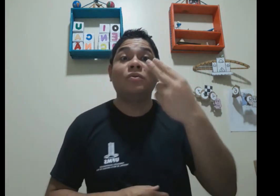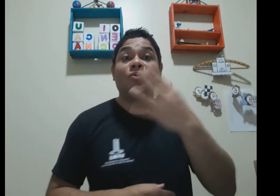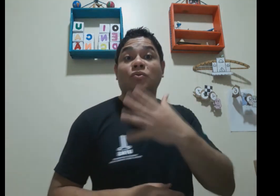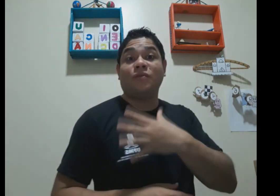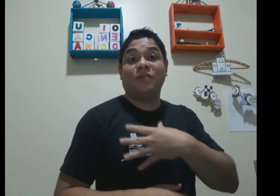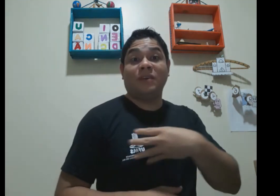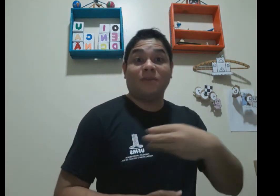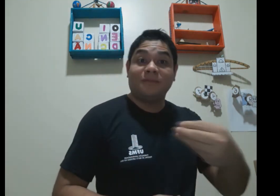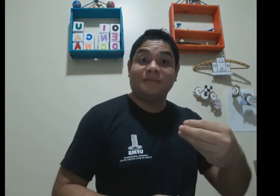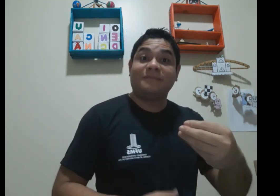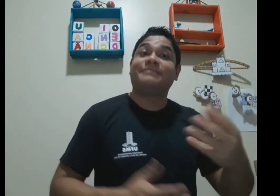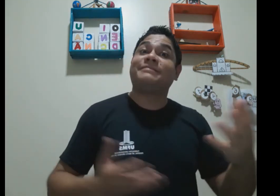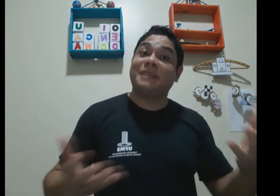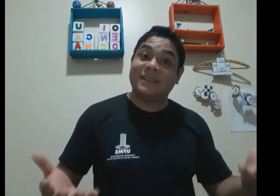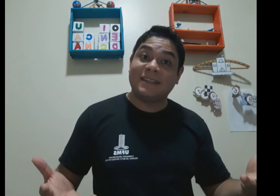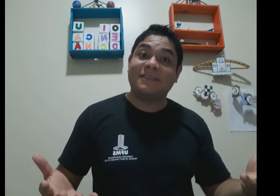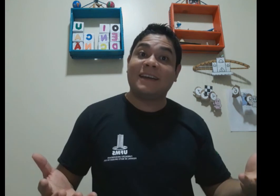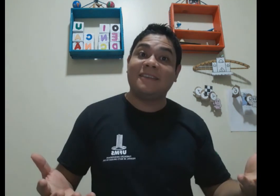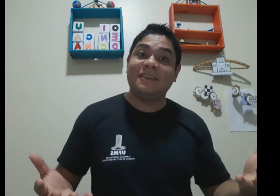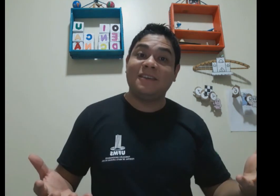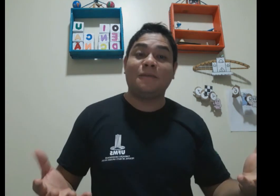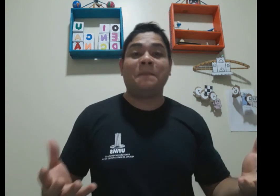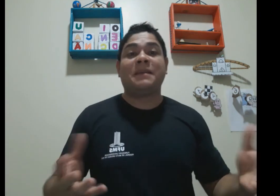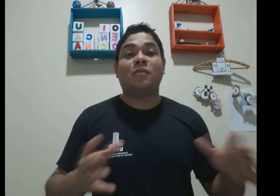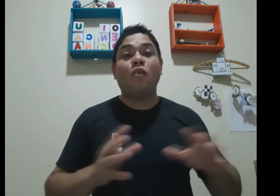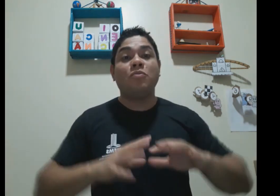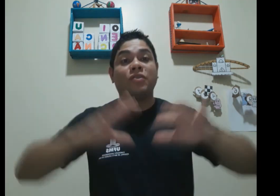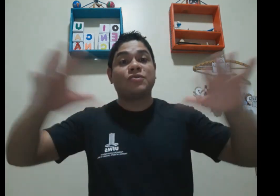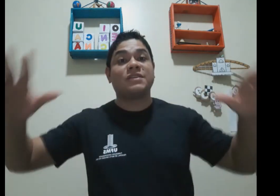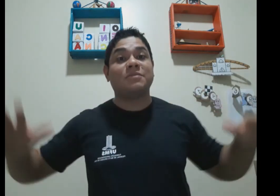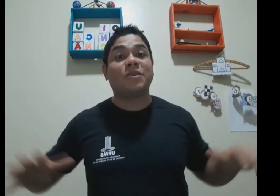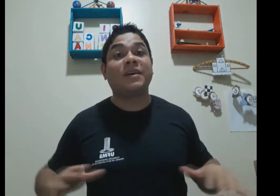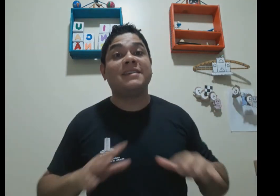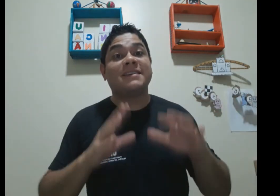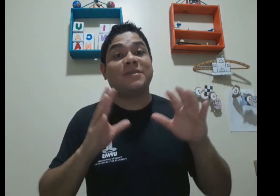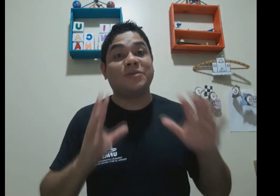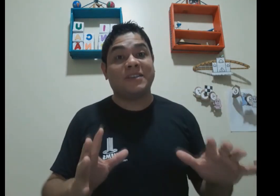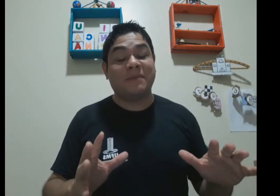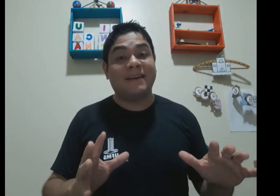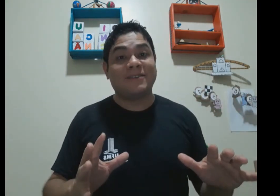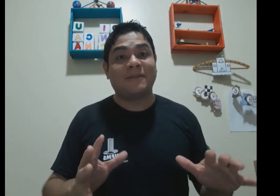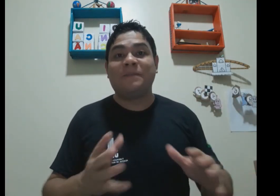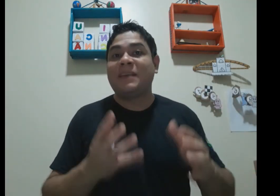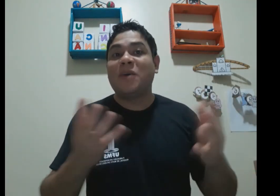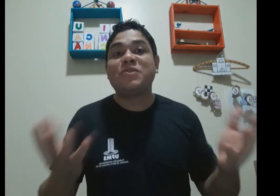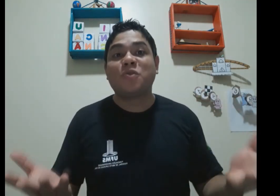do filho? Precisa ficar definido. Então, como nós usamos a organização no espaço, eu excluo